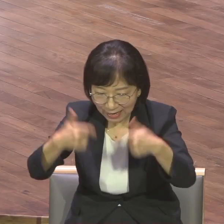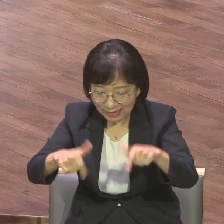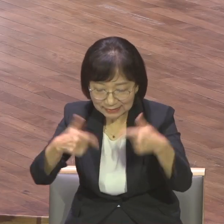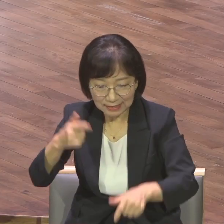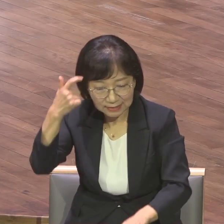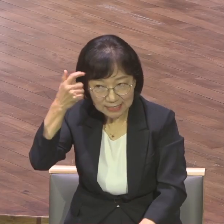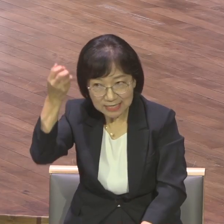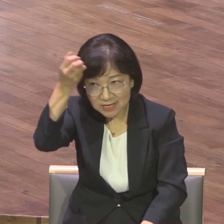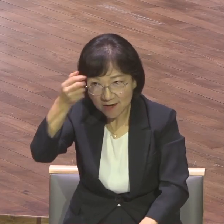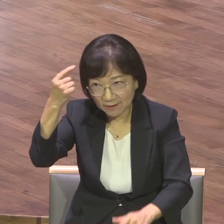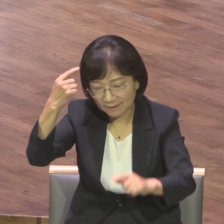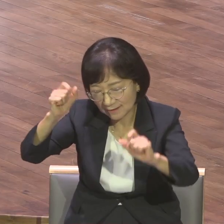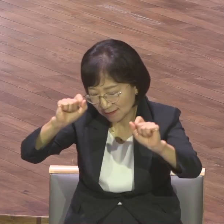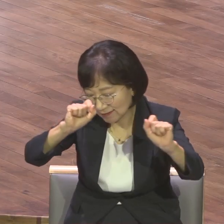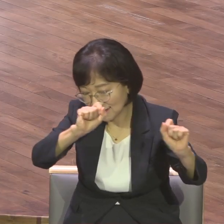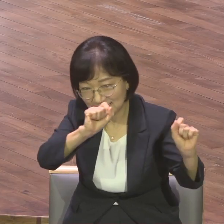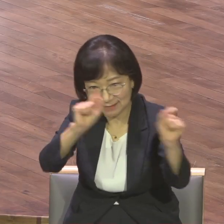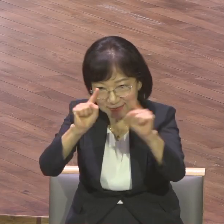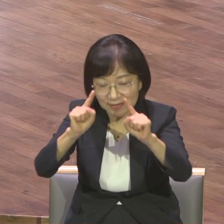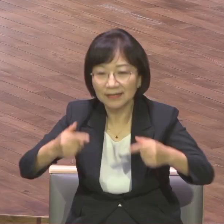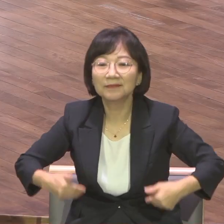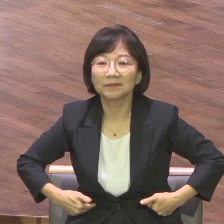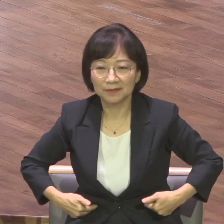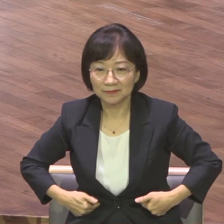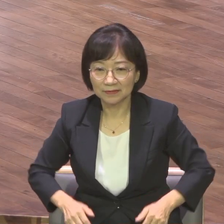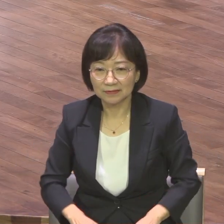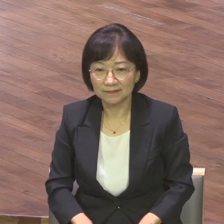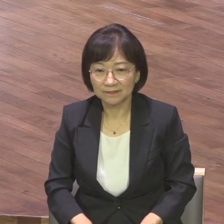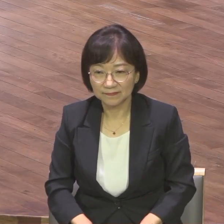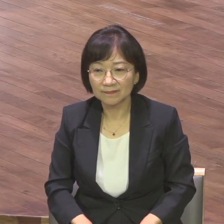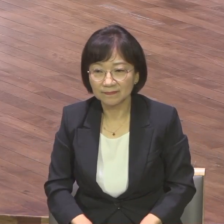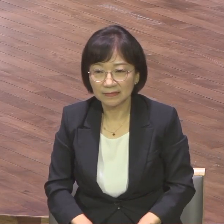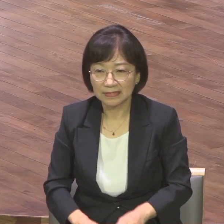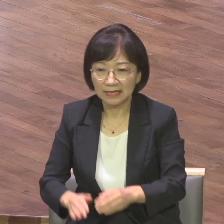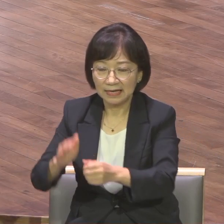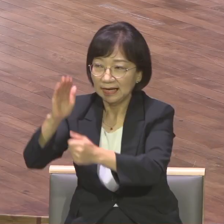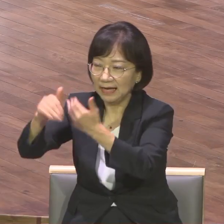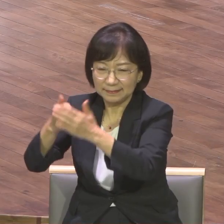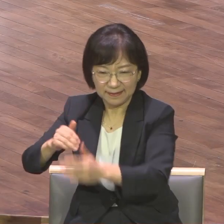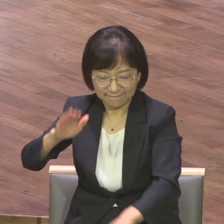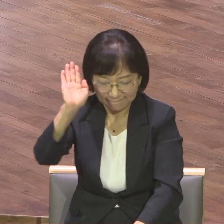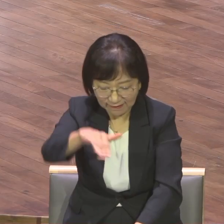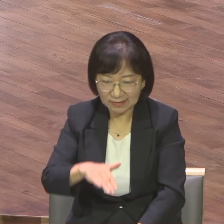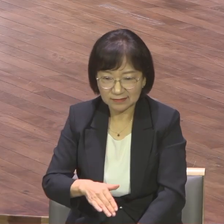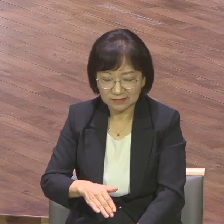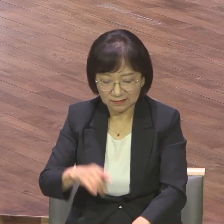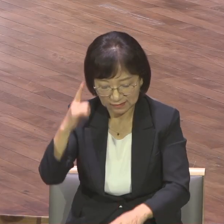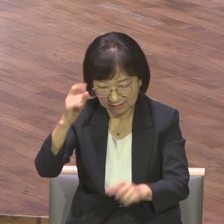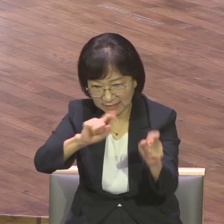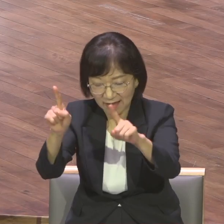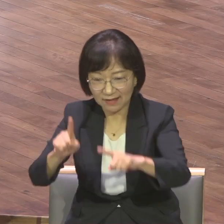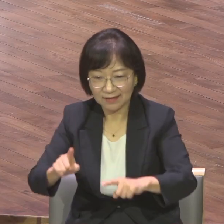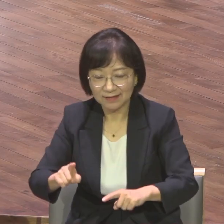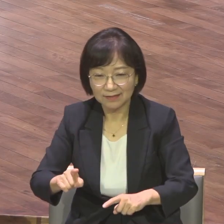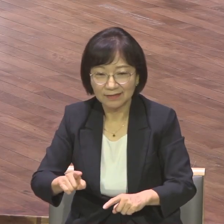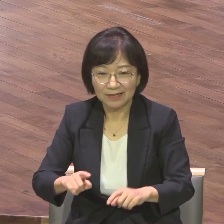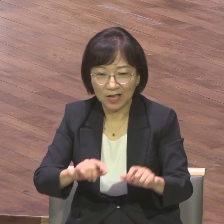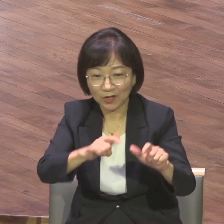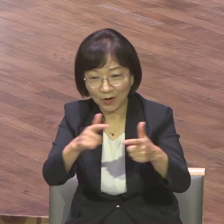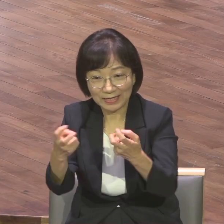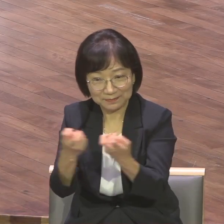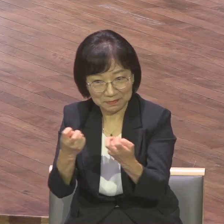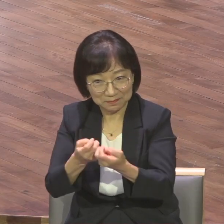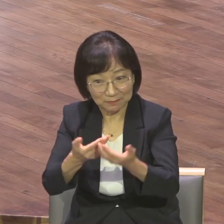돼요. 깨어 있어요. 영적 깨어라고 한 대 때립니다. 정신 차리라고. 그게 시험 환란입니다.